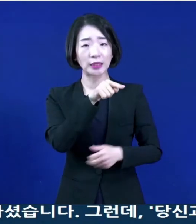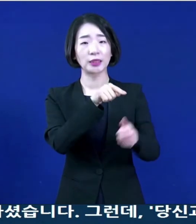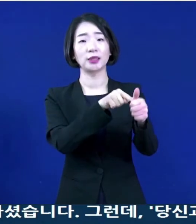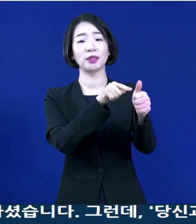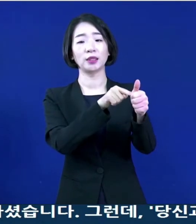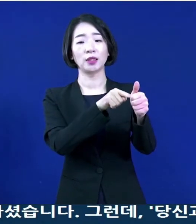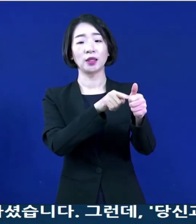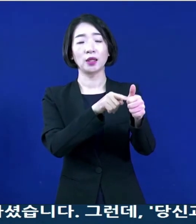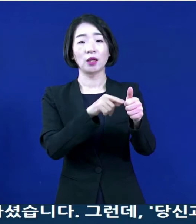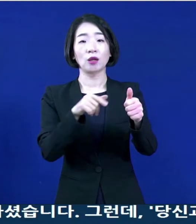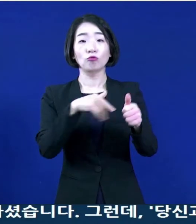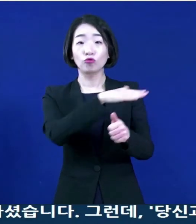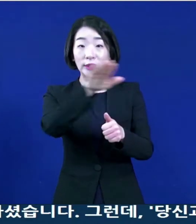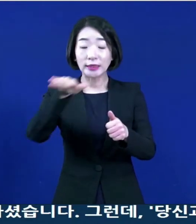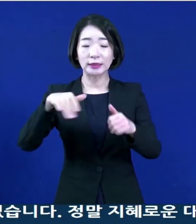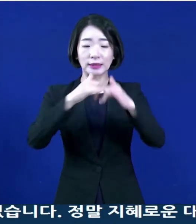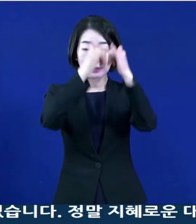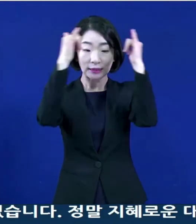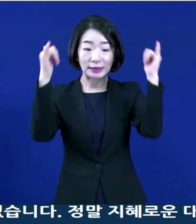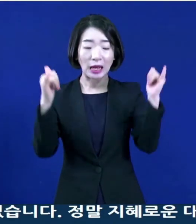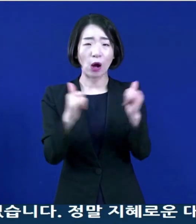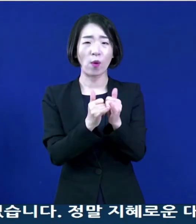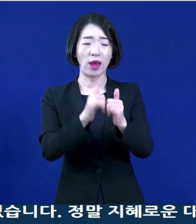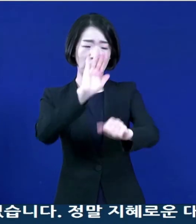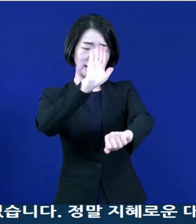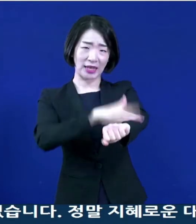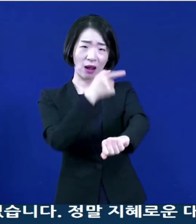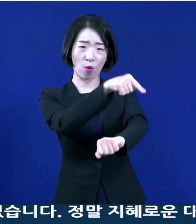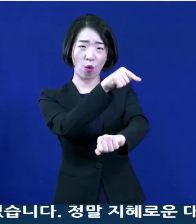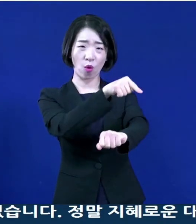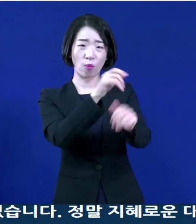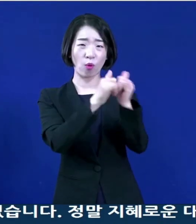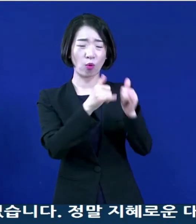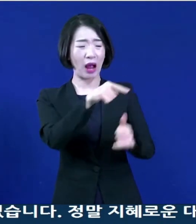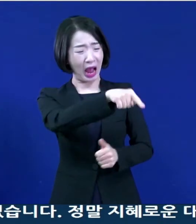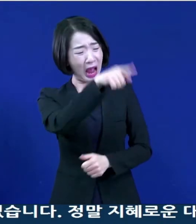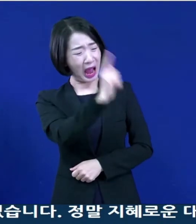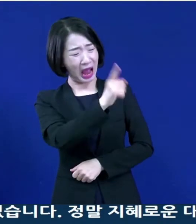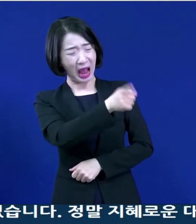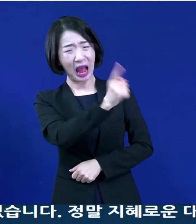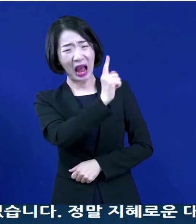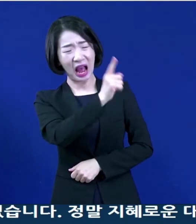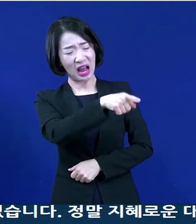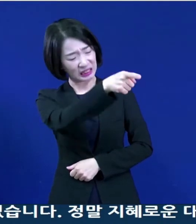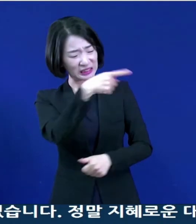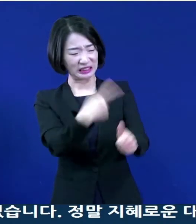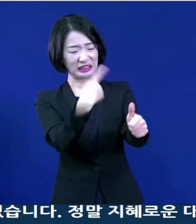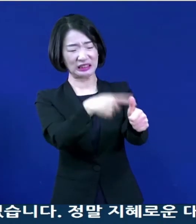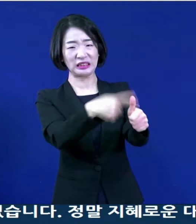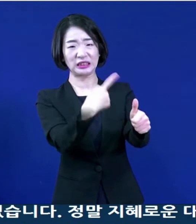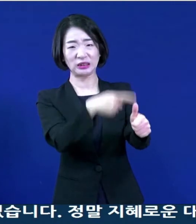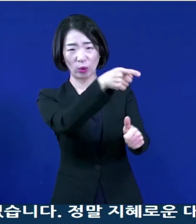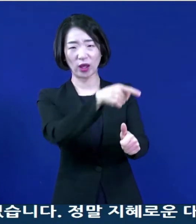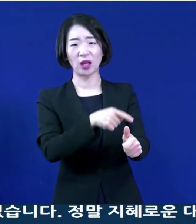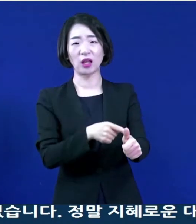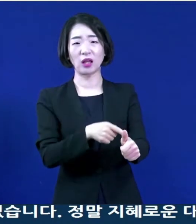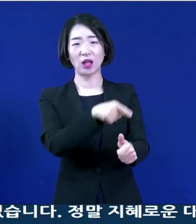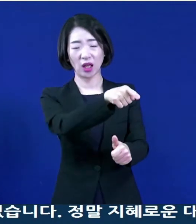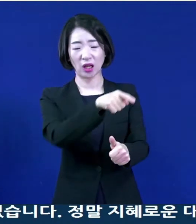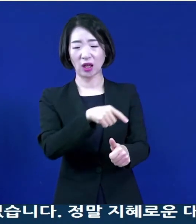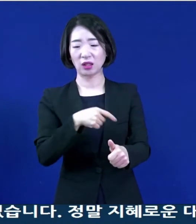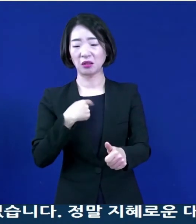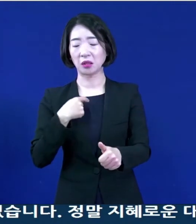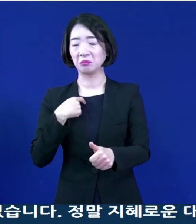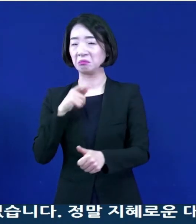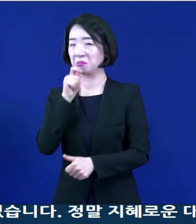우리는 이 사회의 악, 사회의 잘못을 보면서 그저 그냥 비난을 쏟아놓기 일쑤입니다. 아니면 그냥 나는 아무 말도